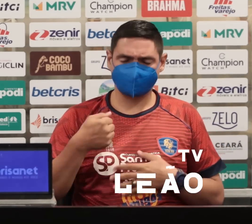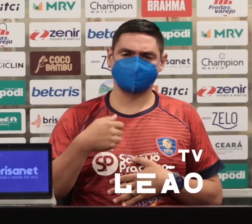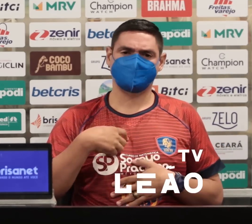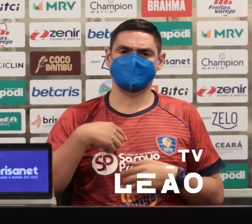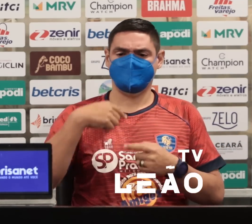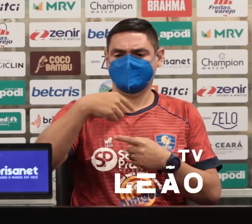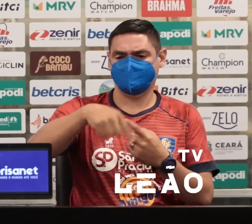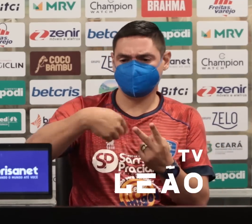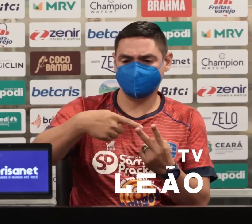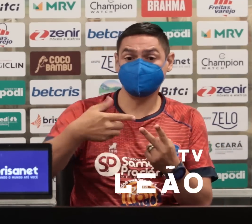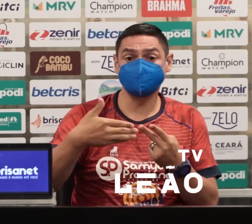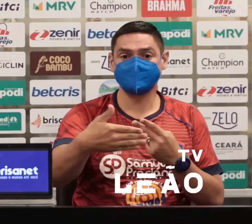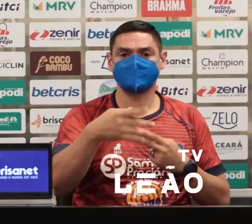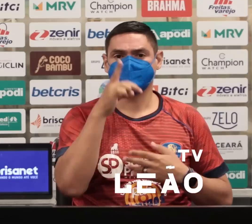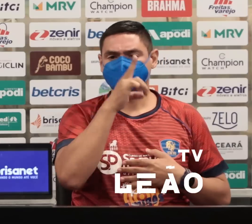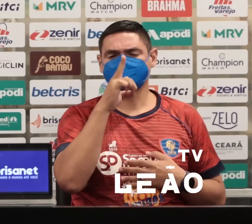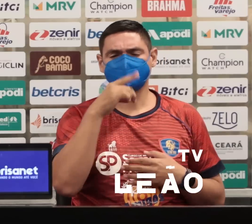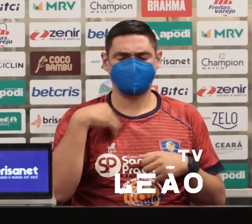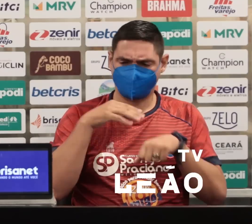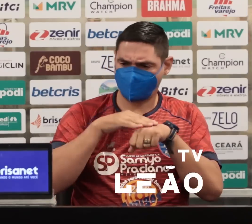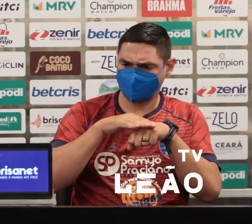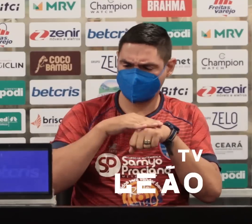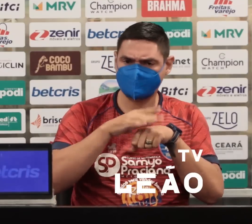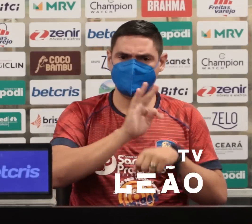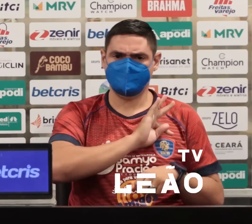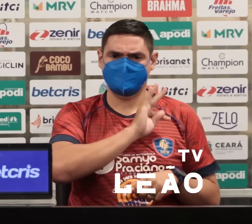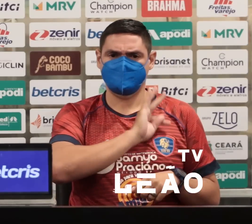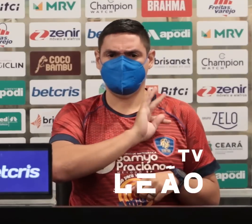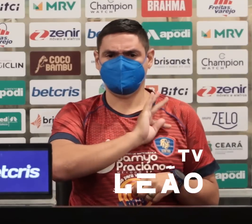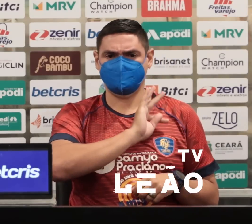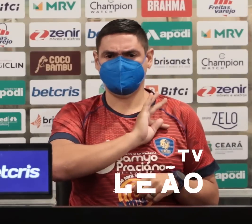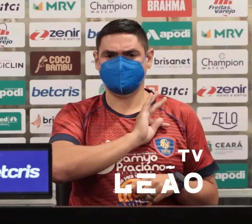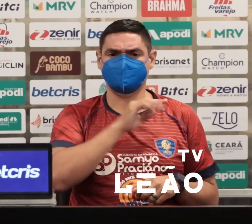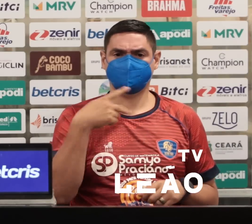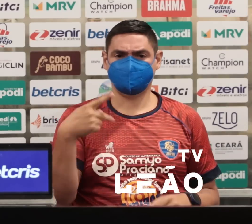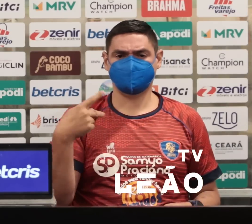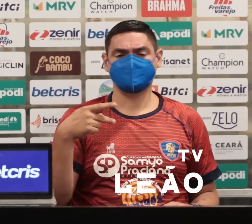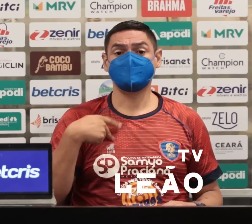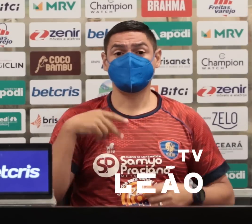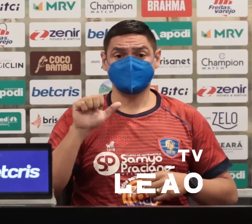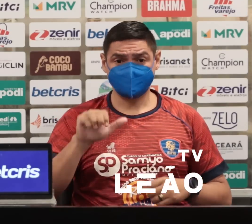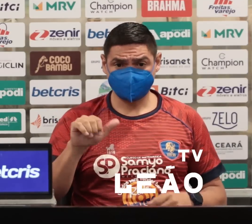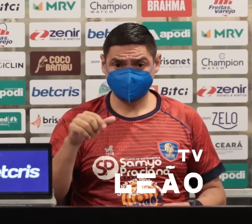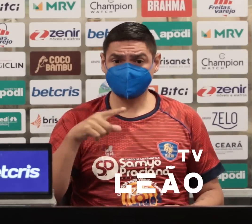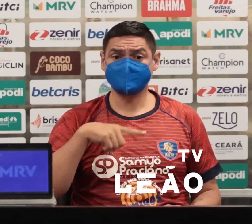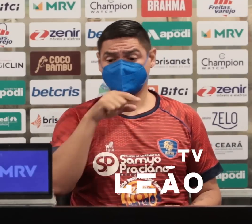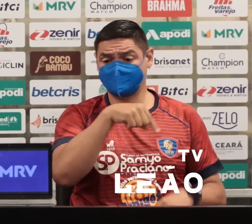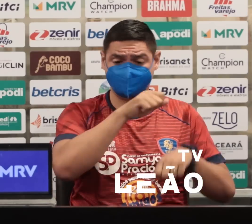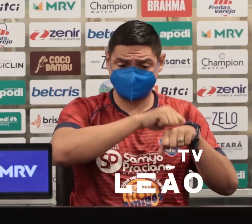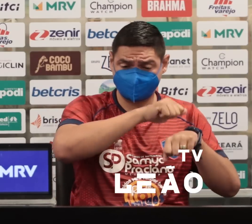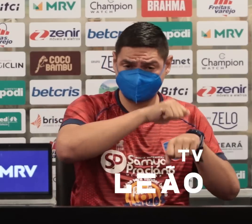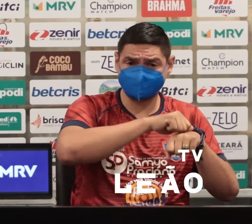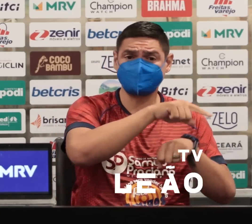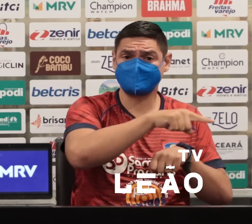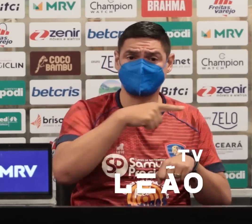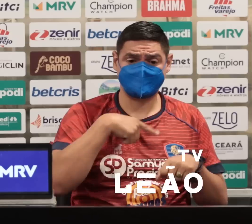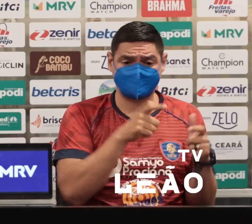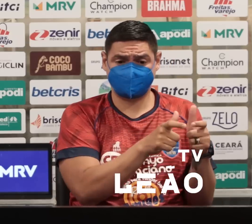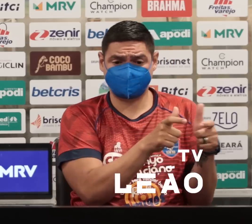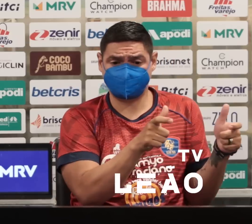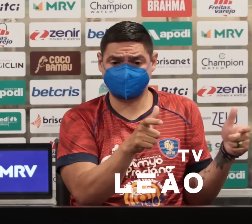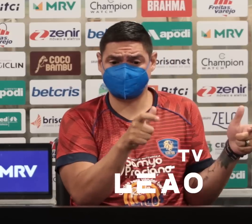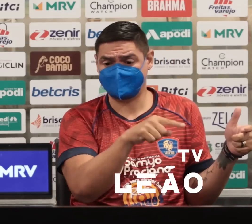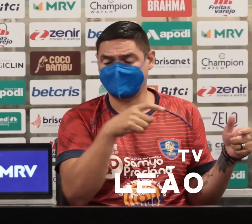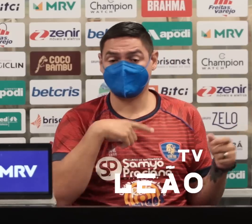lá no treino do Caucaia, ele disse, na opinião dele, de que o Fortaleza tem mais peças do que o Caucaia para manter o mesmo nível do